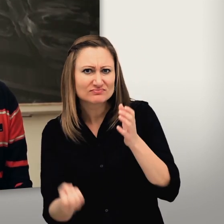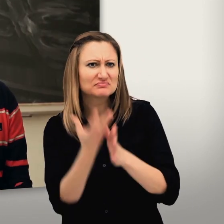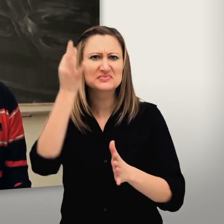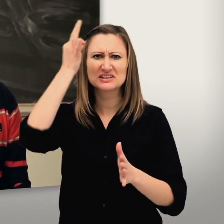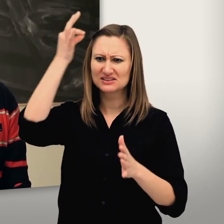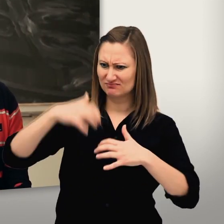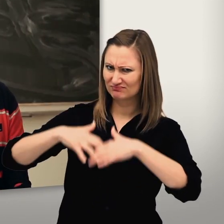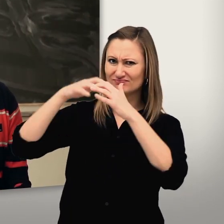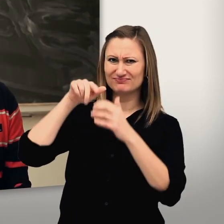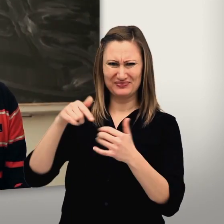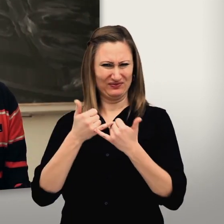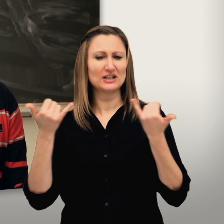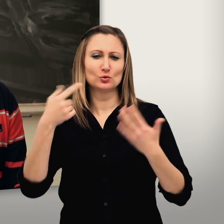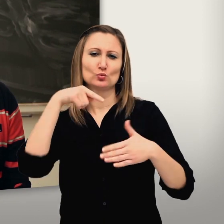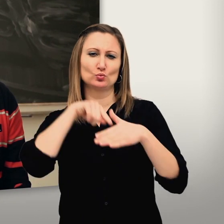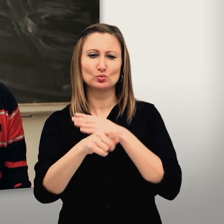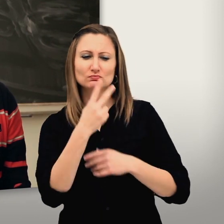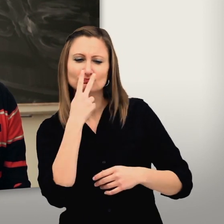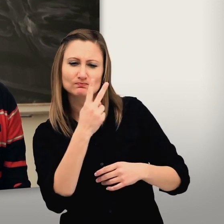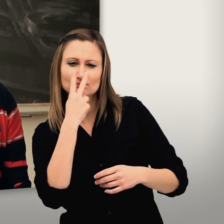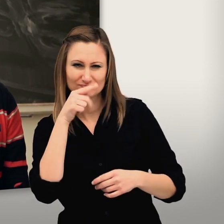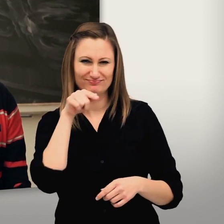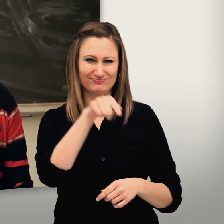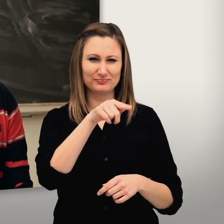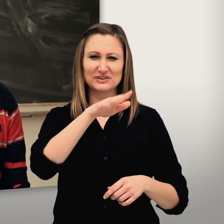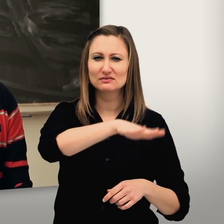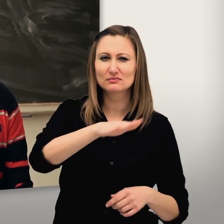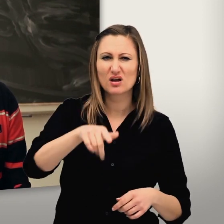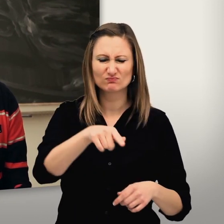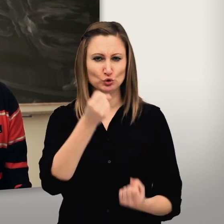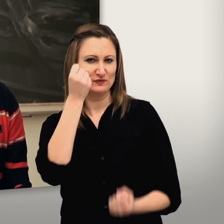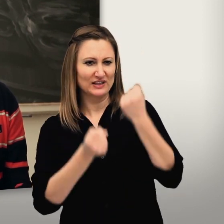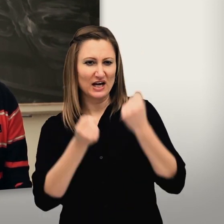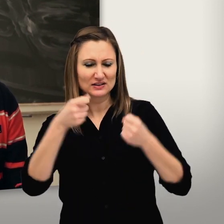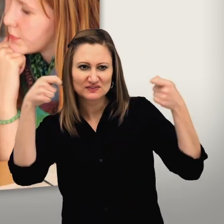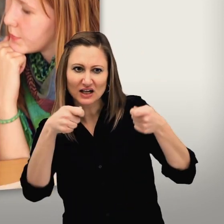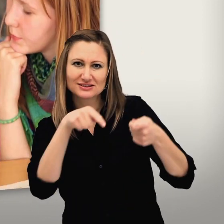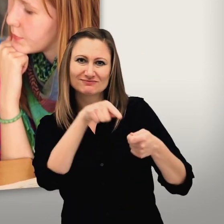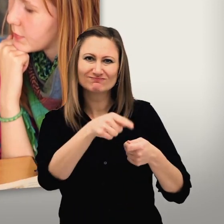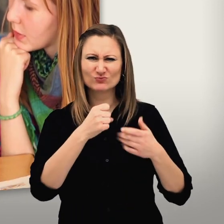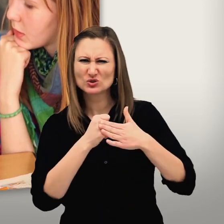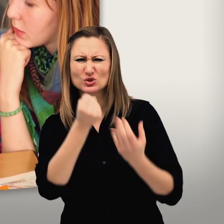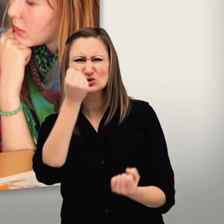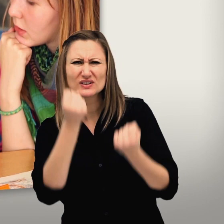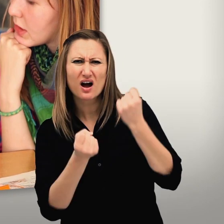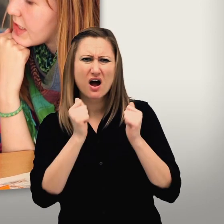aus der Idee, dass es oft bei sozioökonomisch schlechter gestellten Kindern mangelt an Hilfe.